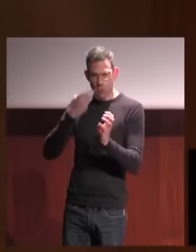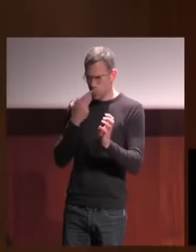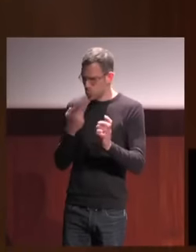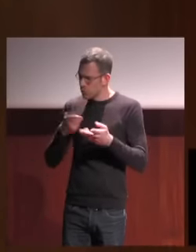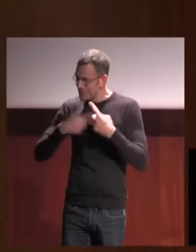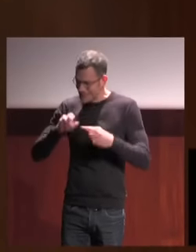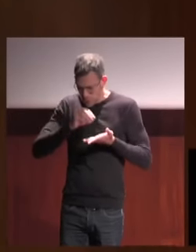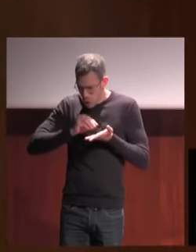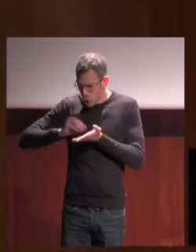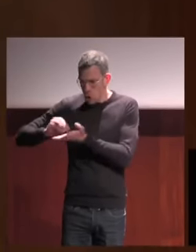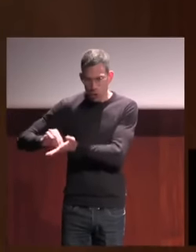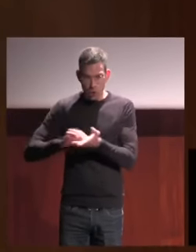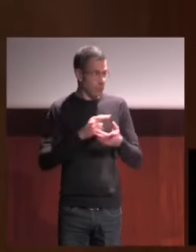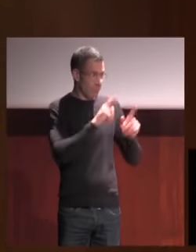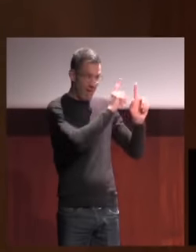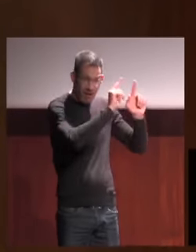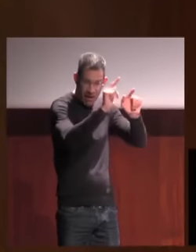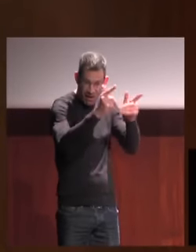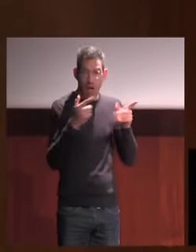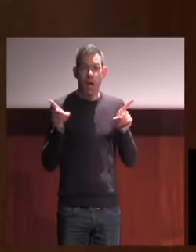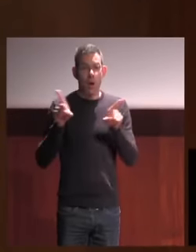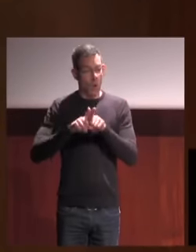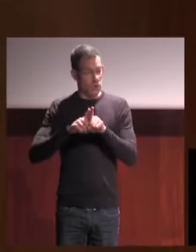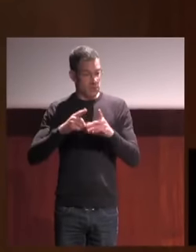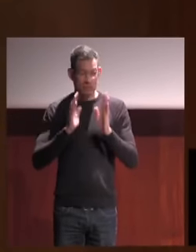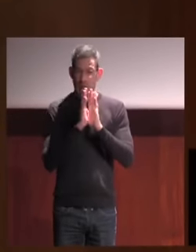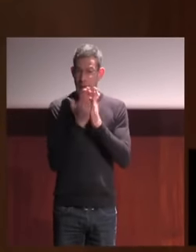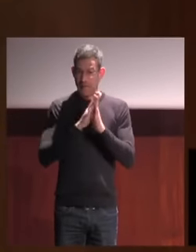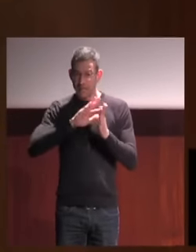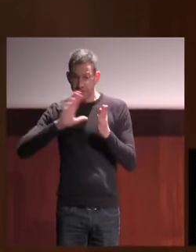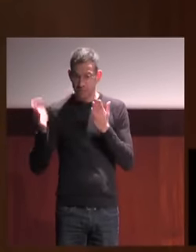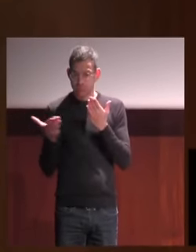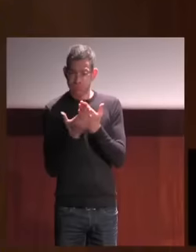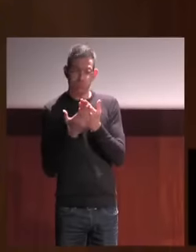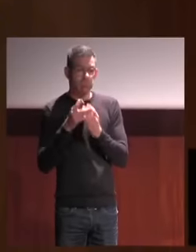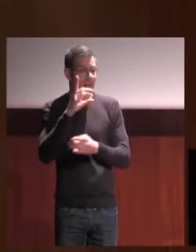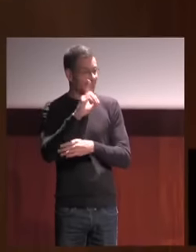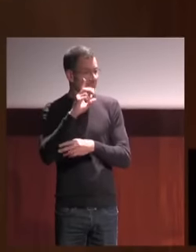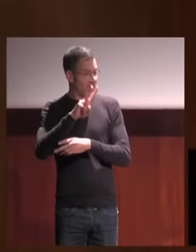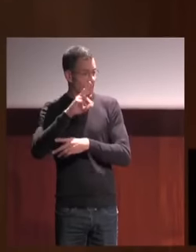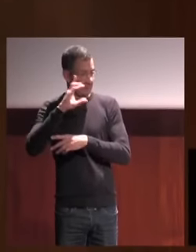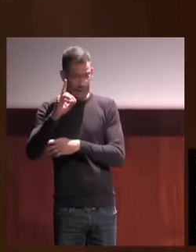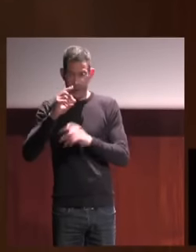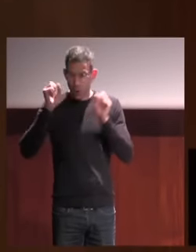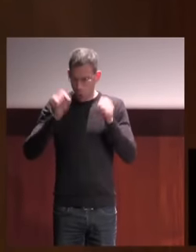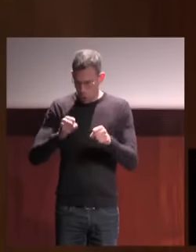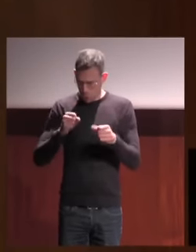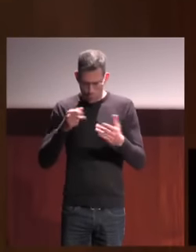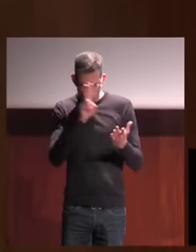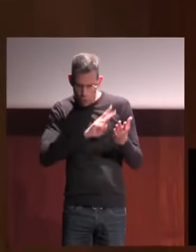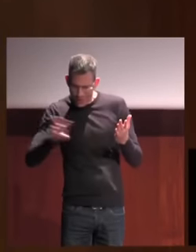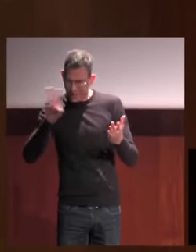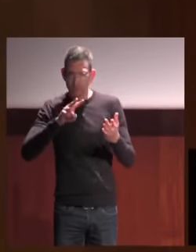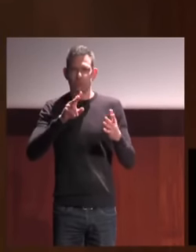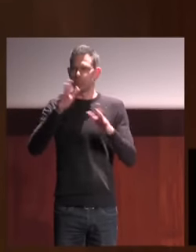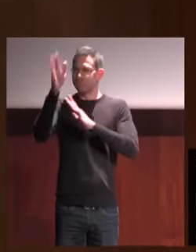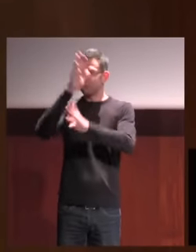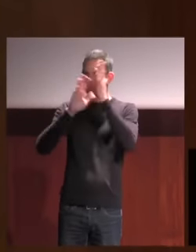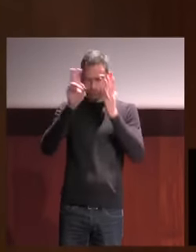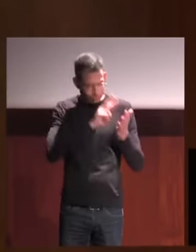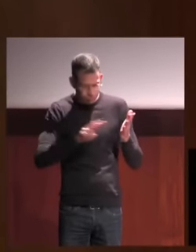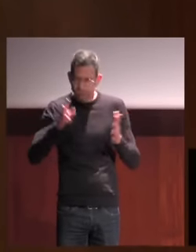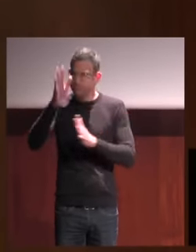qui permettent aujourd'hui une lecture multimodale et bilingue français-LSF. Les documents